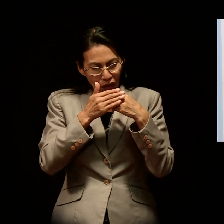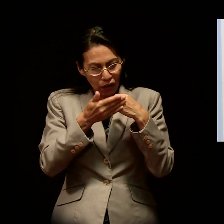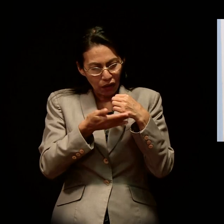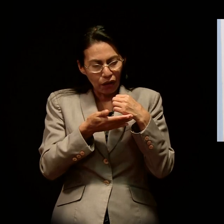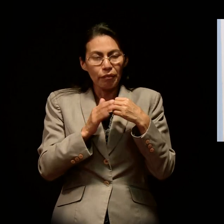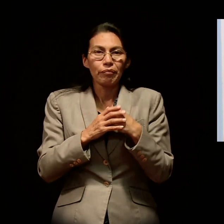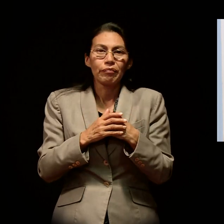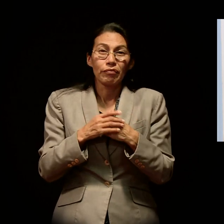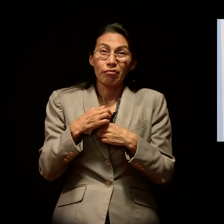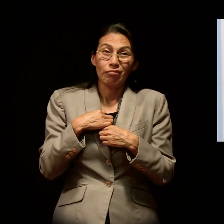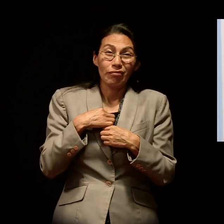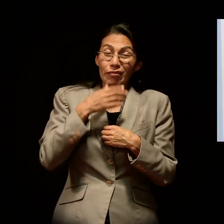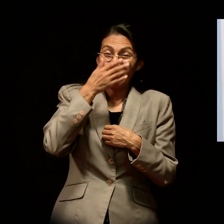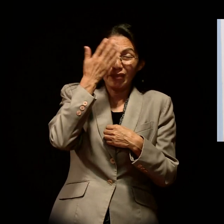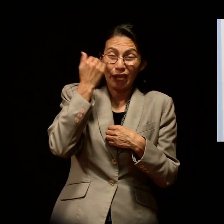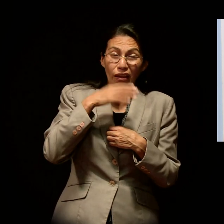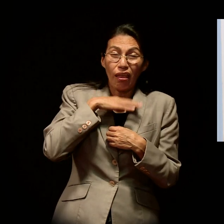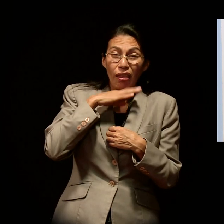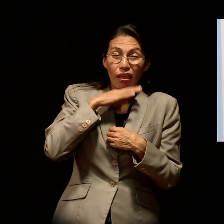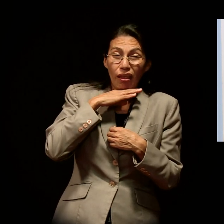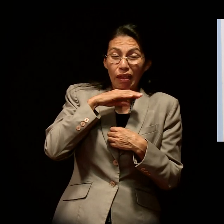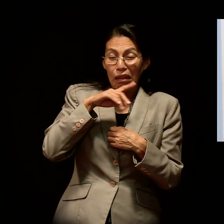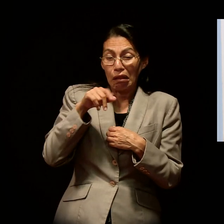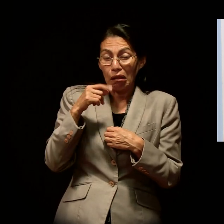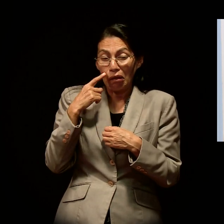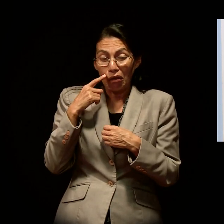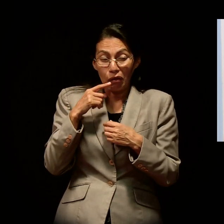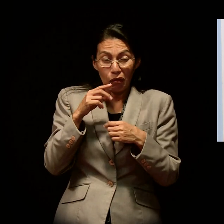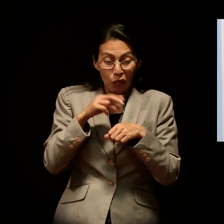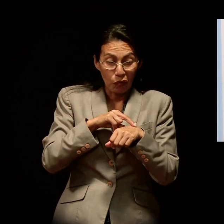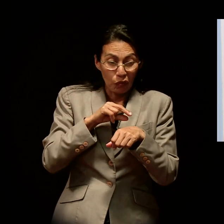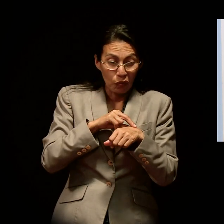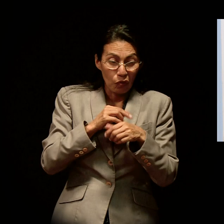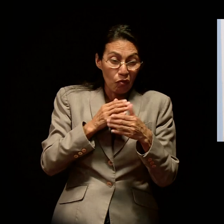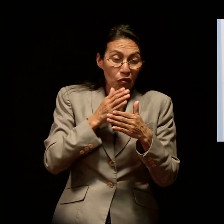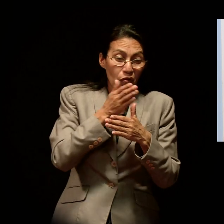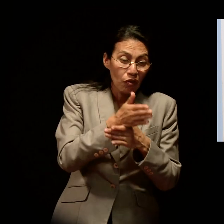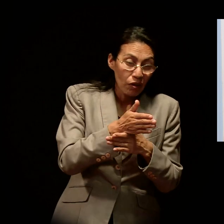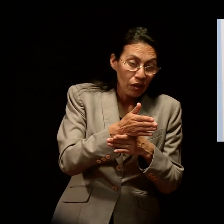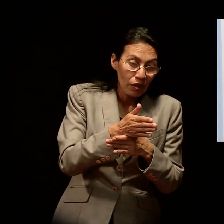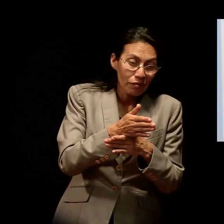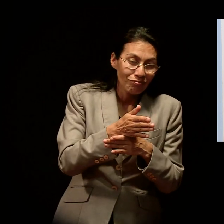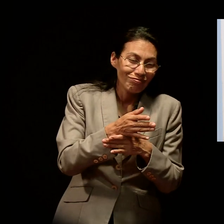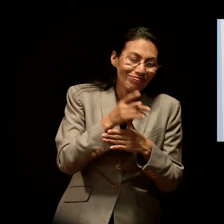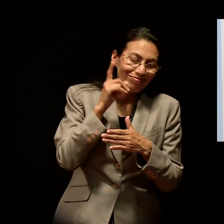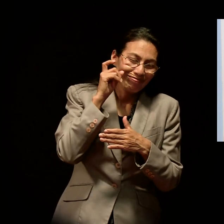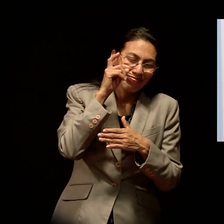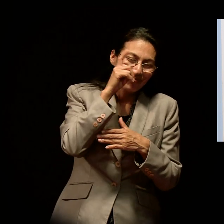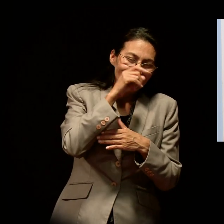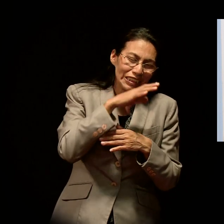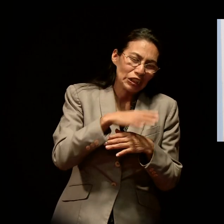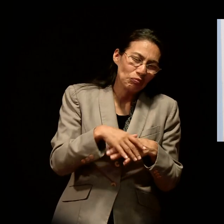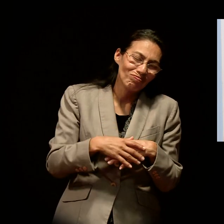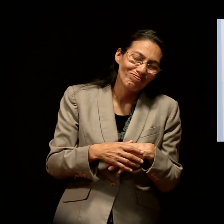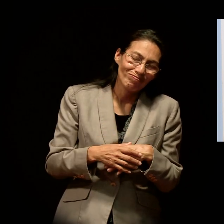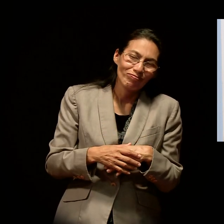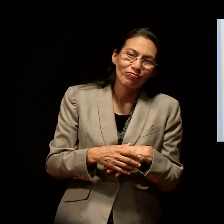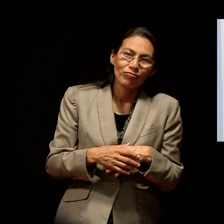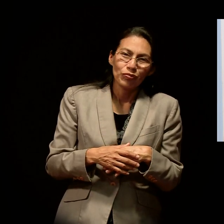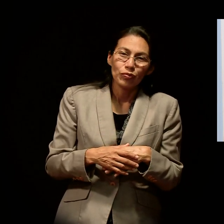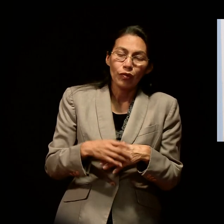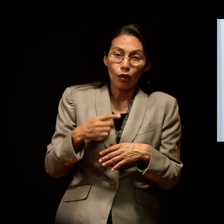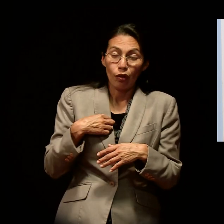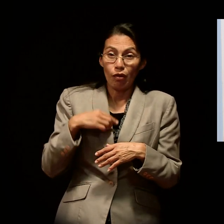sencilla finalmente fui y era un poco tarde y cuando llegué a Baja California